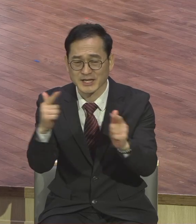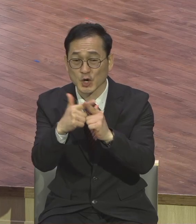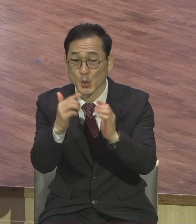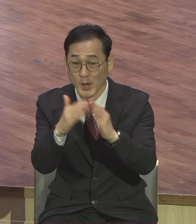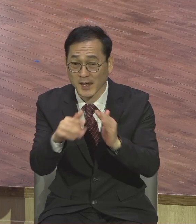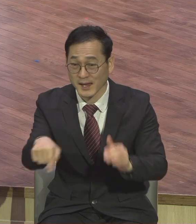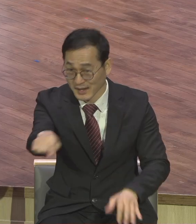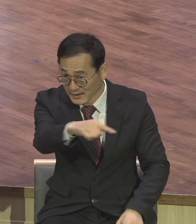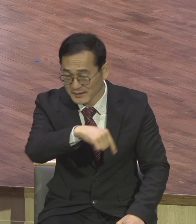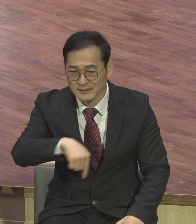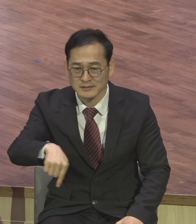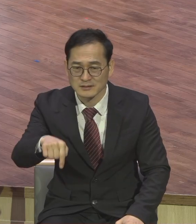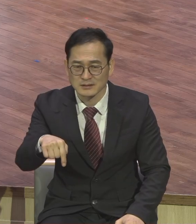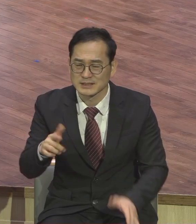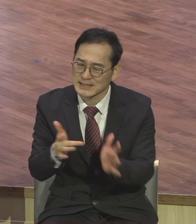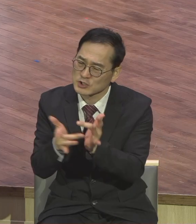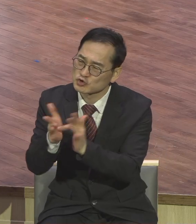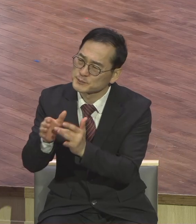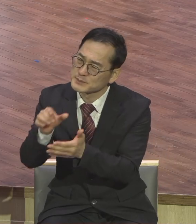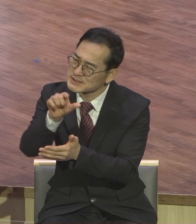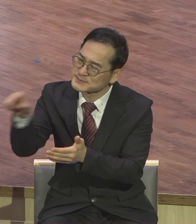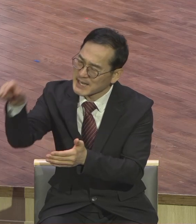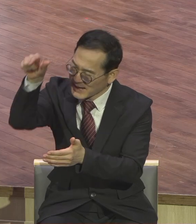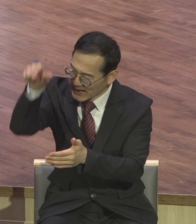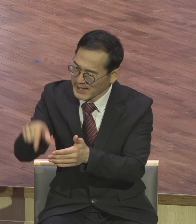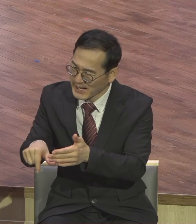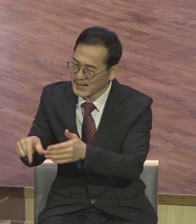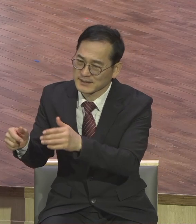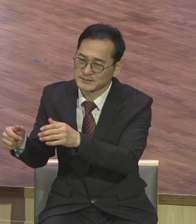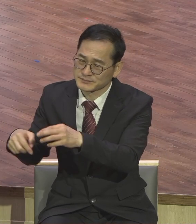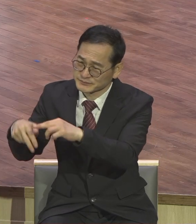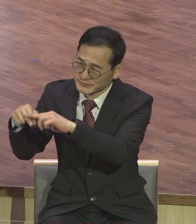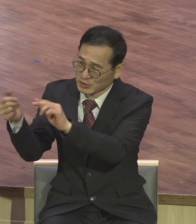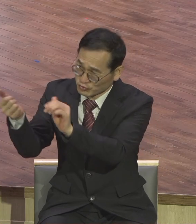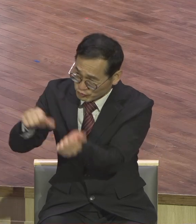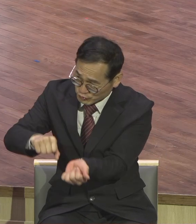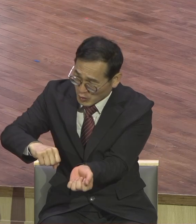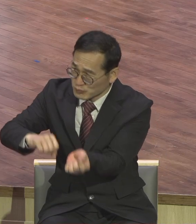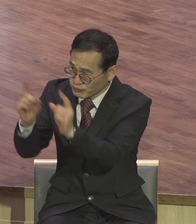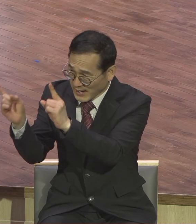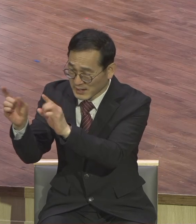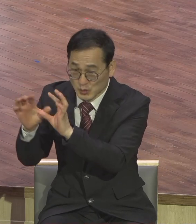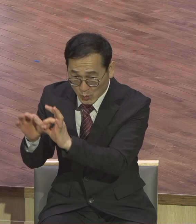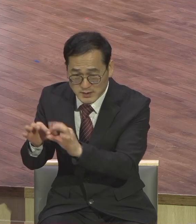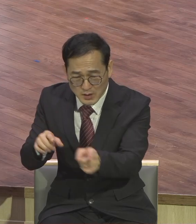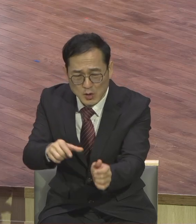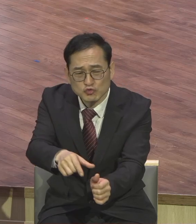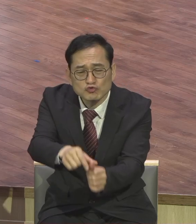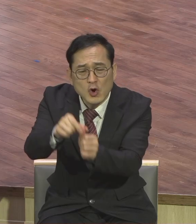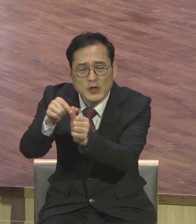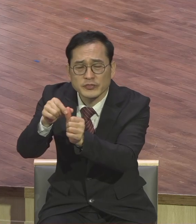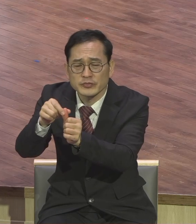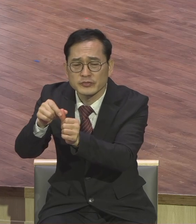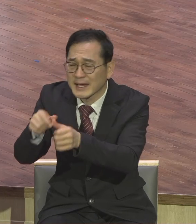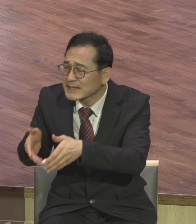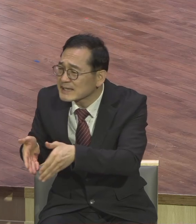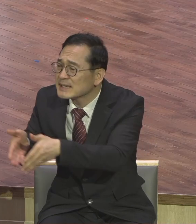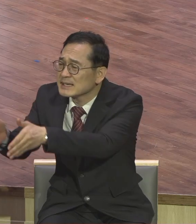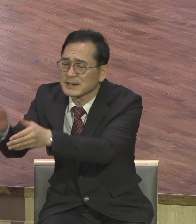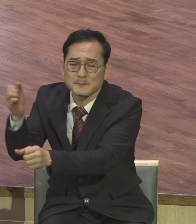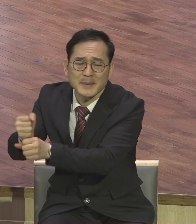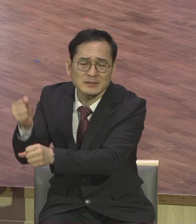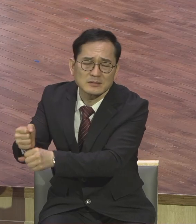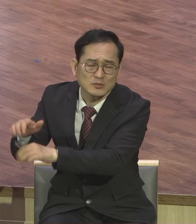성도들 향해서 예수 그리스도의 십자가 대속과 부활을 통해 주어진 구원, 구원의 길, 유일한 구원의 길이